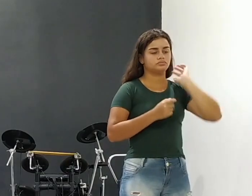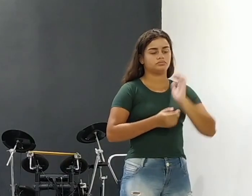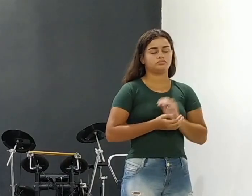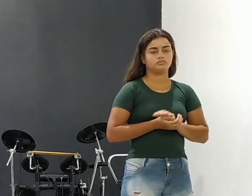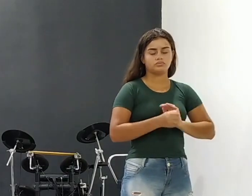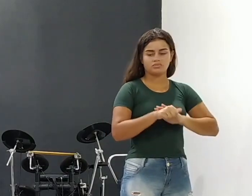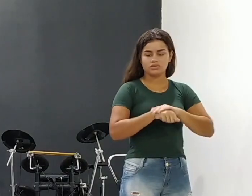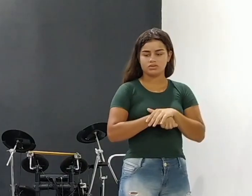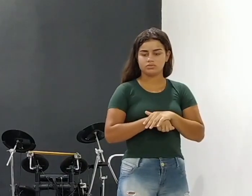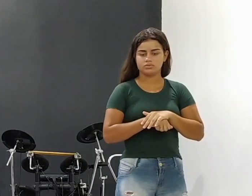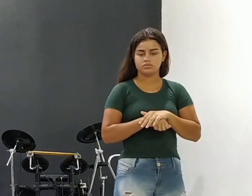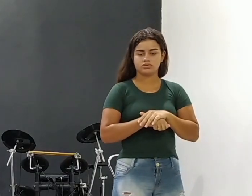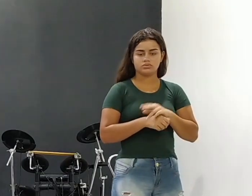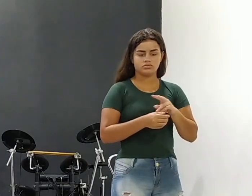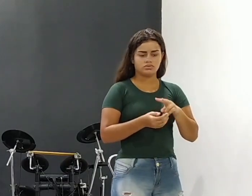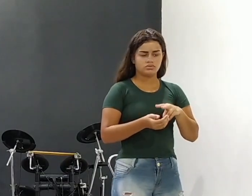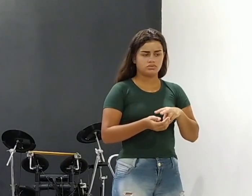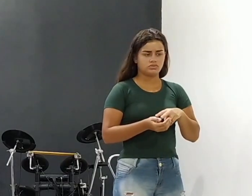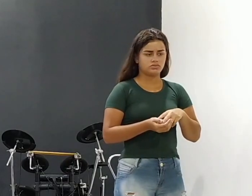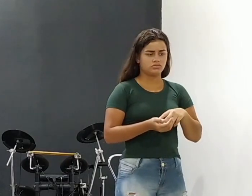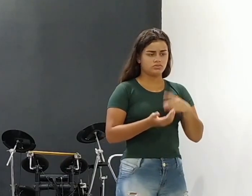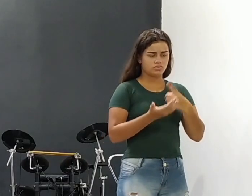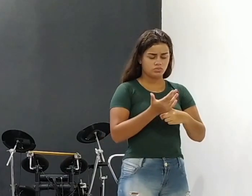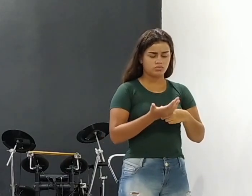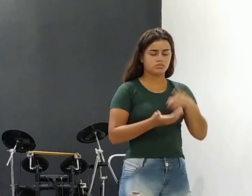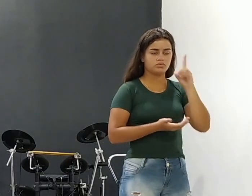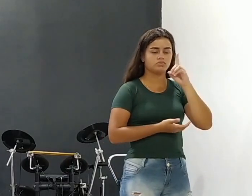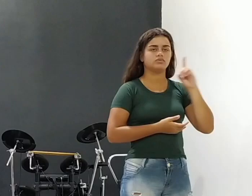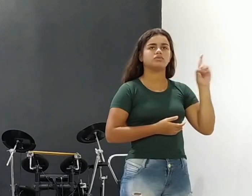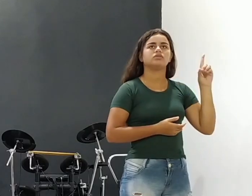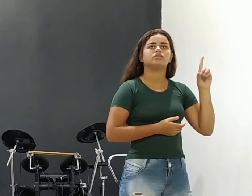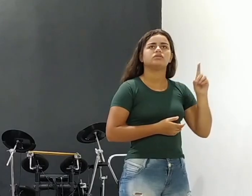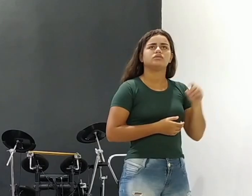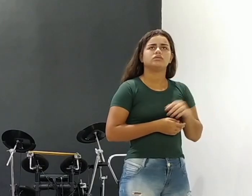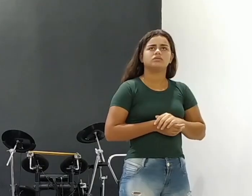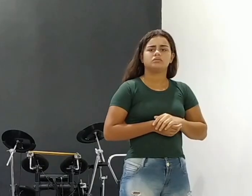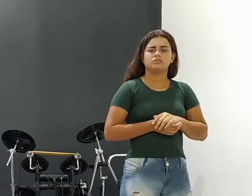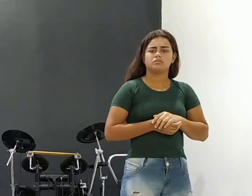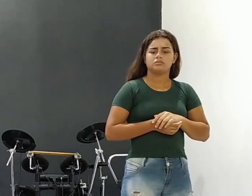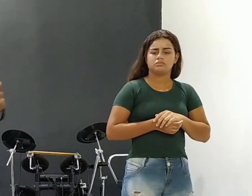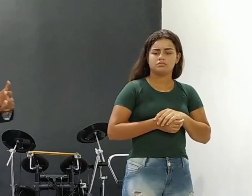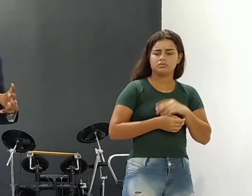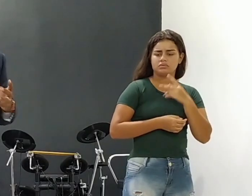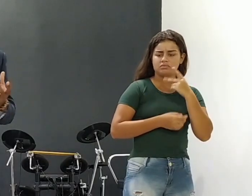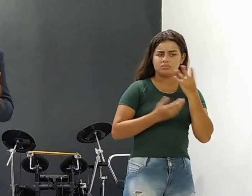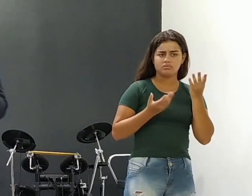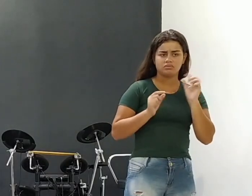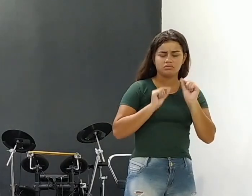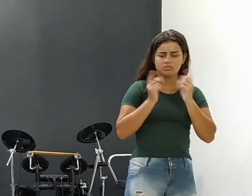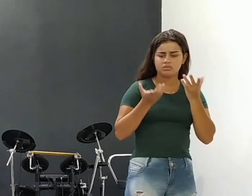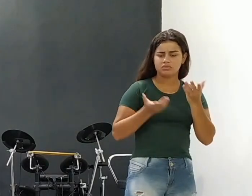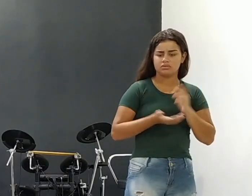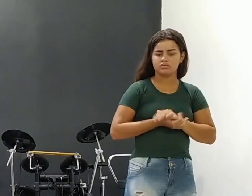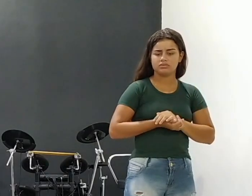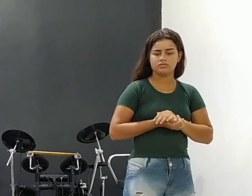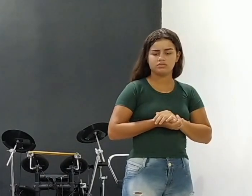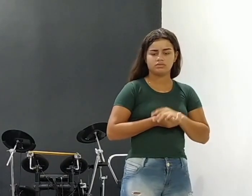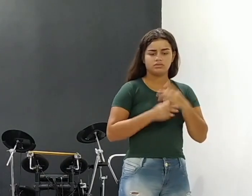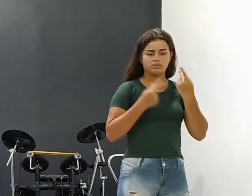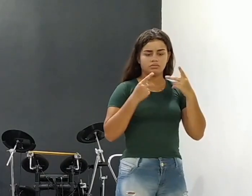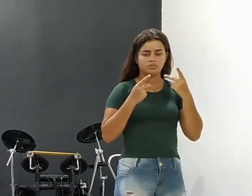noite de firmar compromisso com Deus. Irmão, você está falando o quê? Você está fazendo já aquela